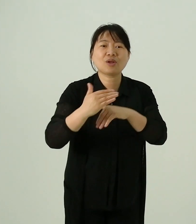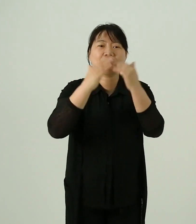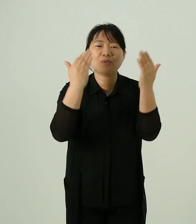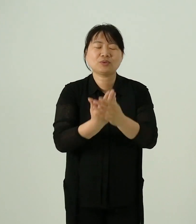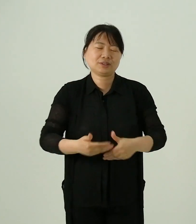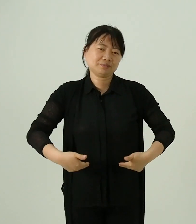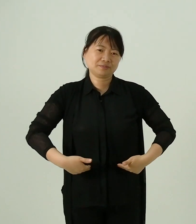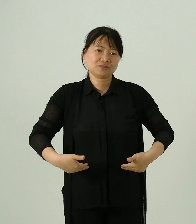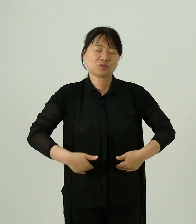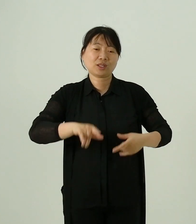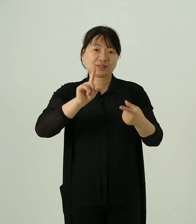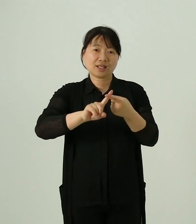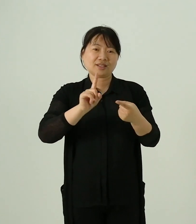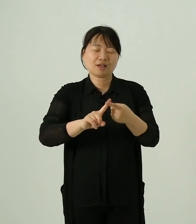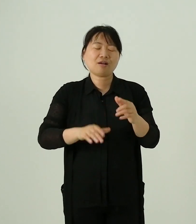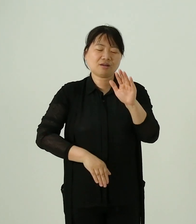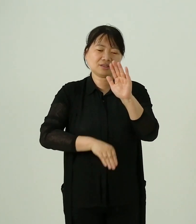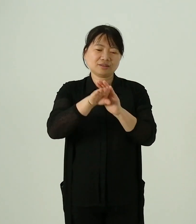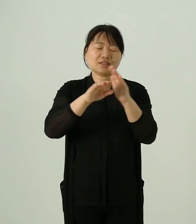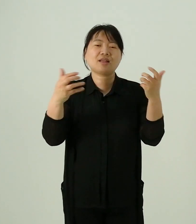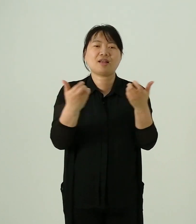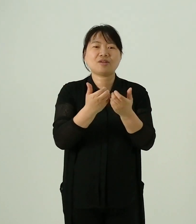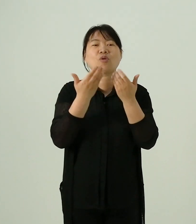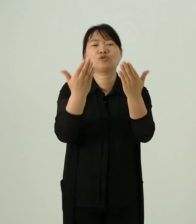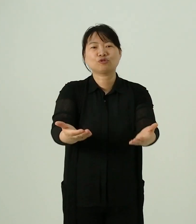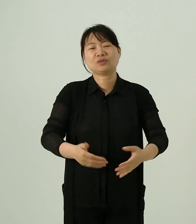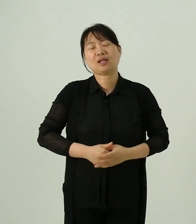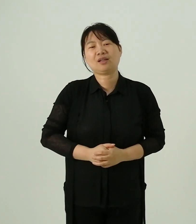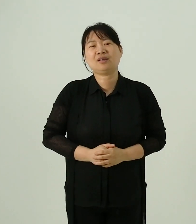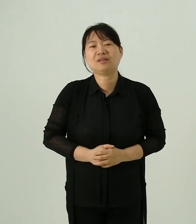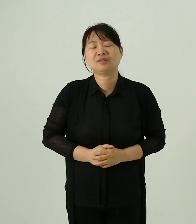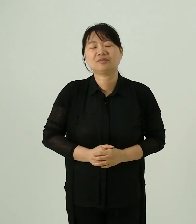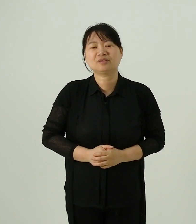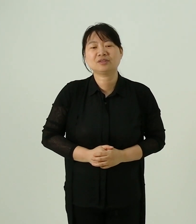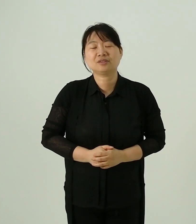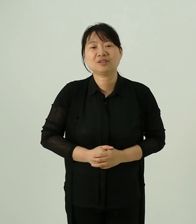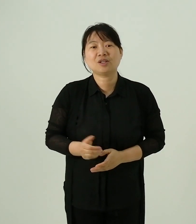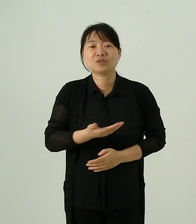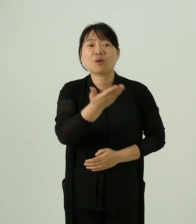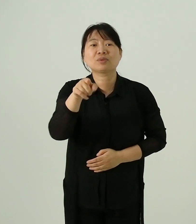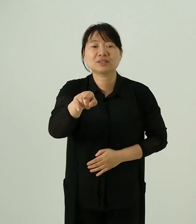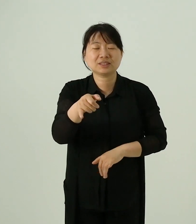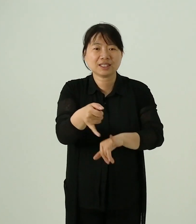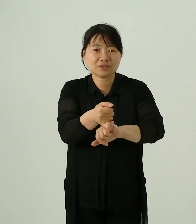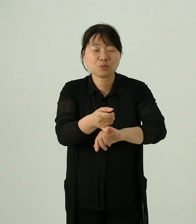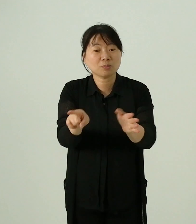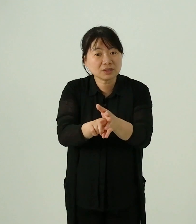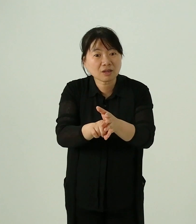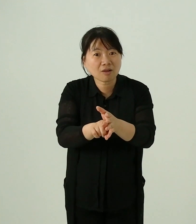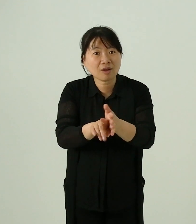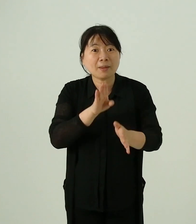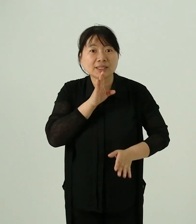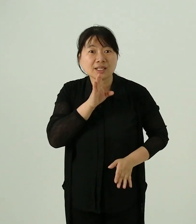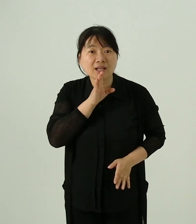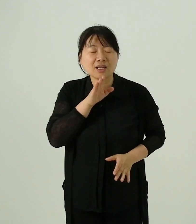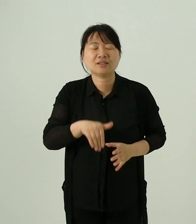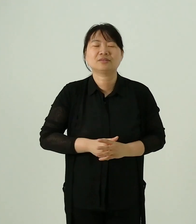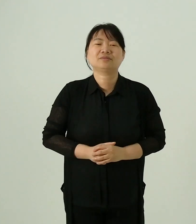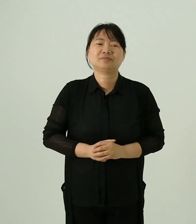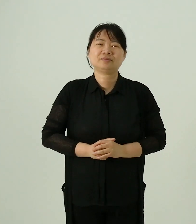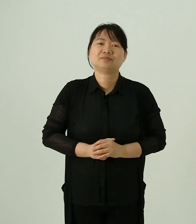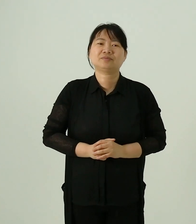모든 필요를 채우시리라. 여러분 그 사실을 그 약속을 믿으십니까?